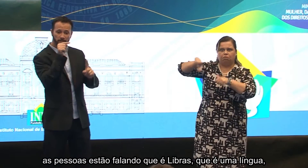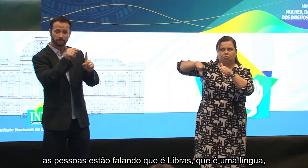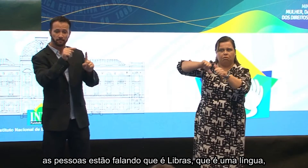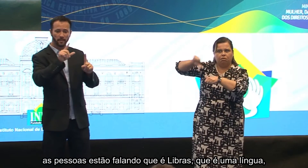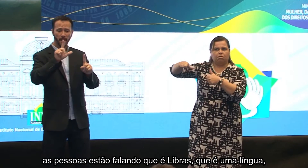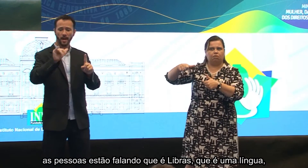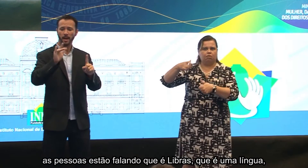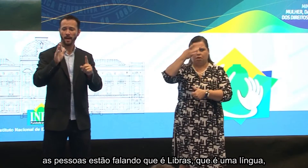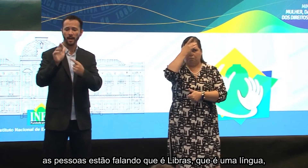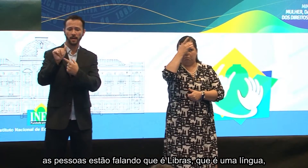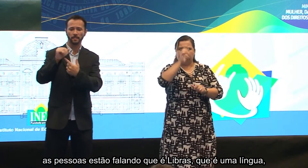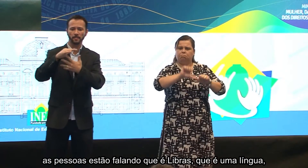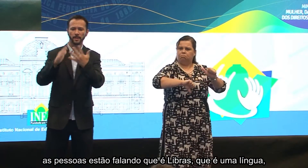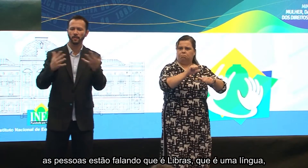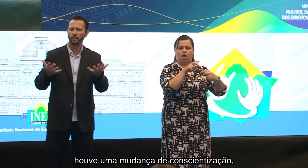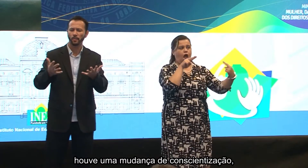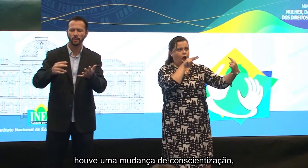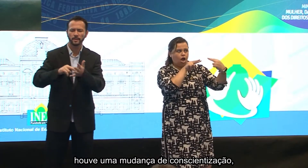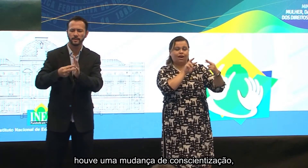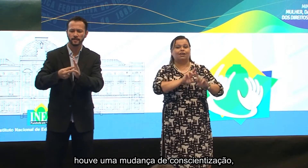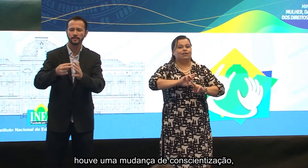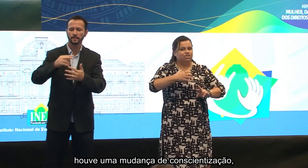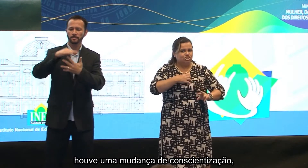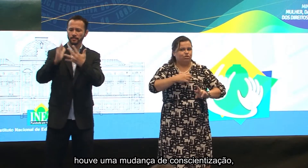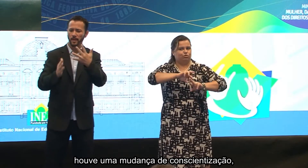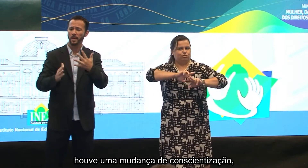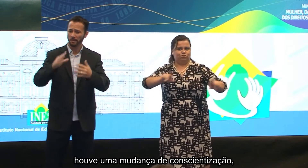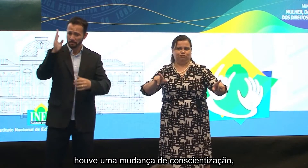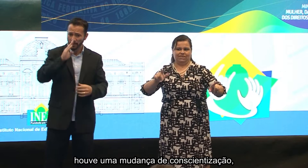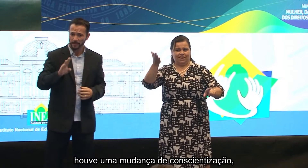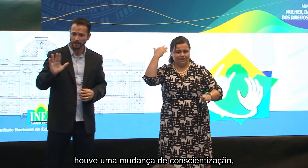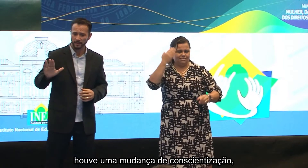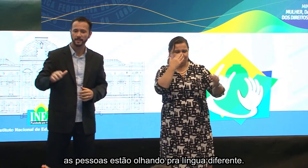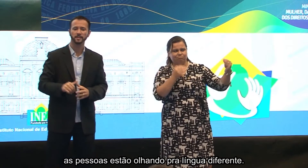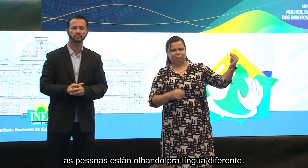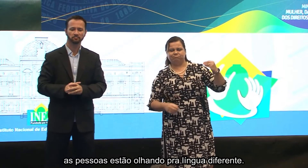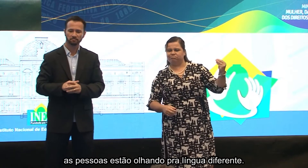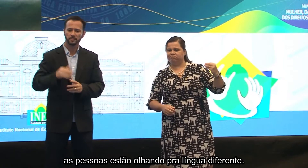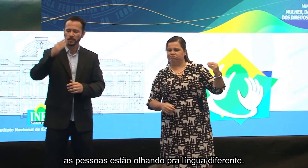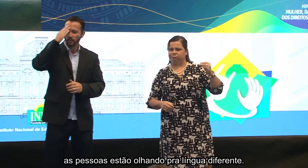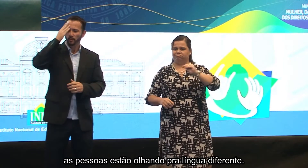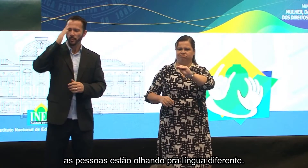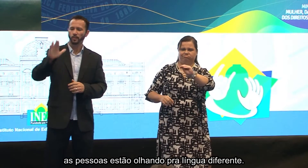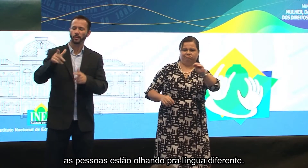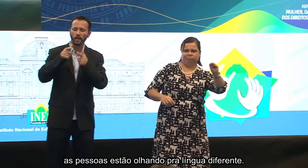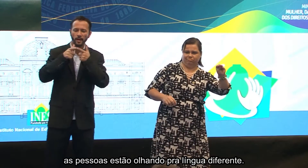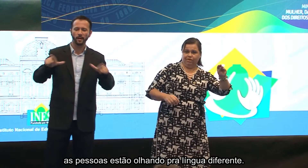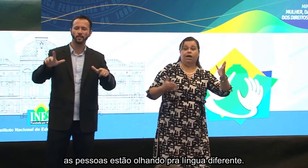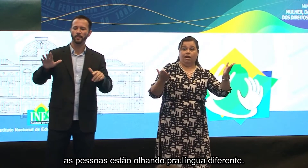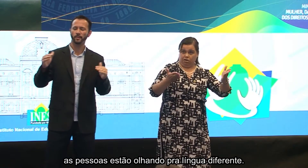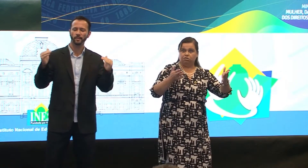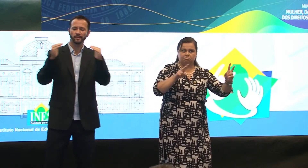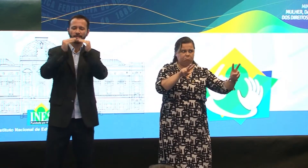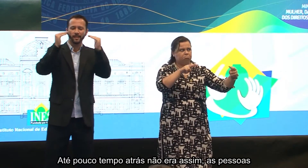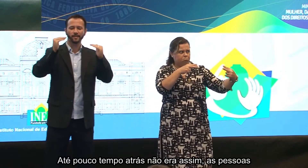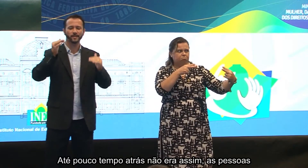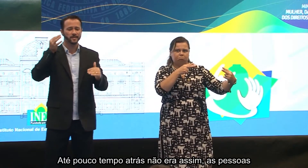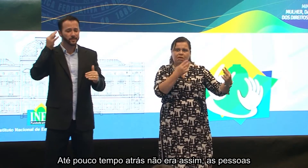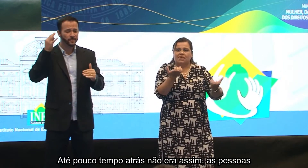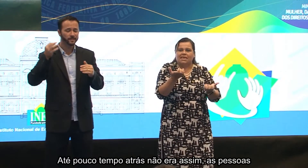Libras, que é uma língua. Então, houve uma mudança de conscientização. As pessoas estão olhando para a língua diferente. Até pouco tempo